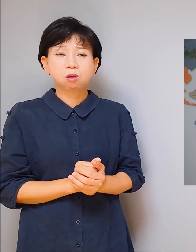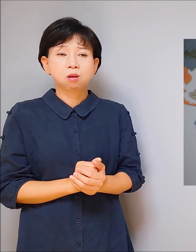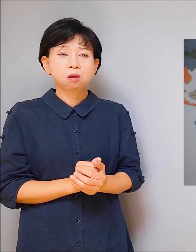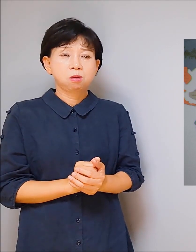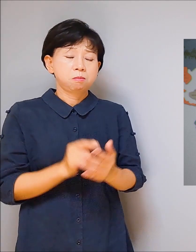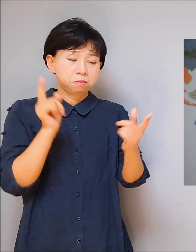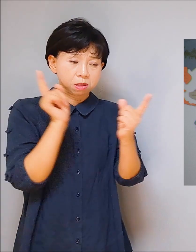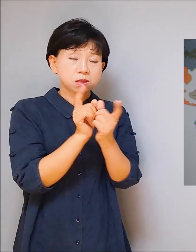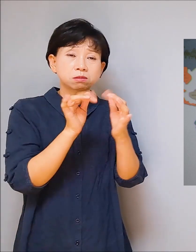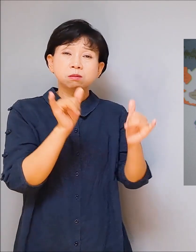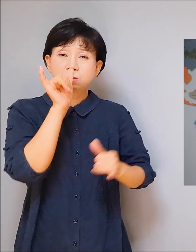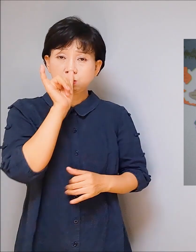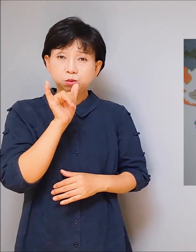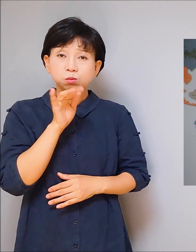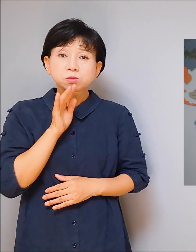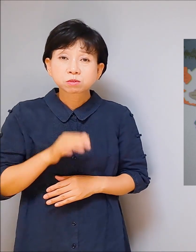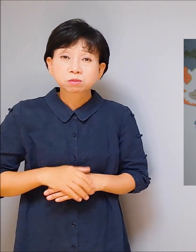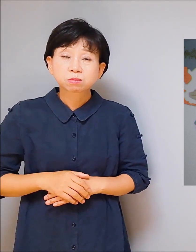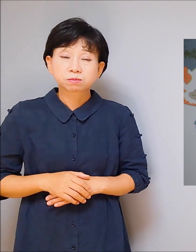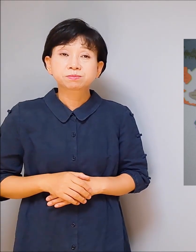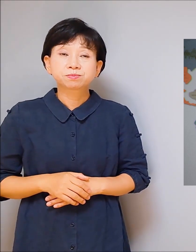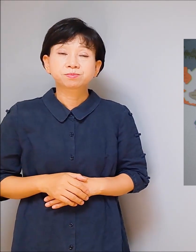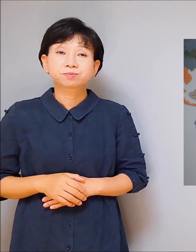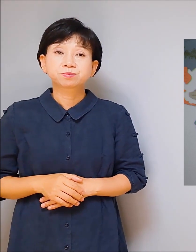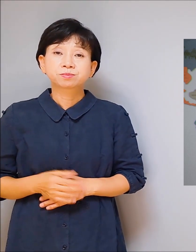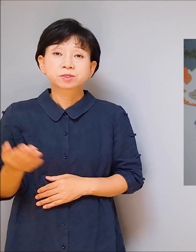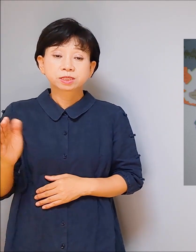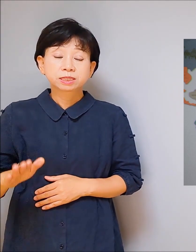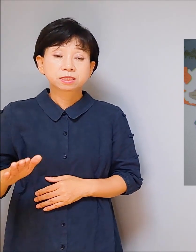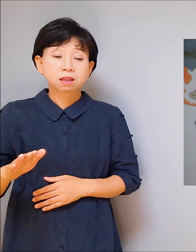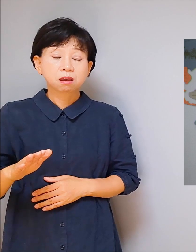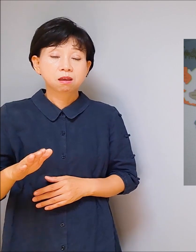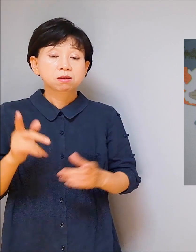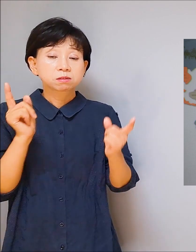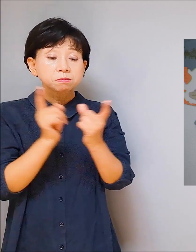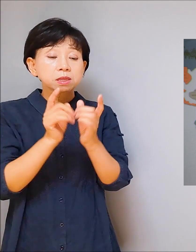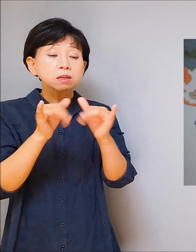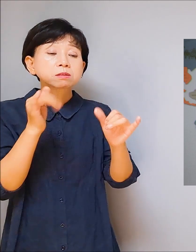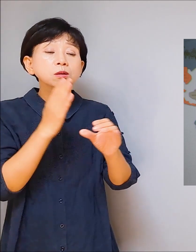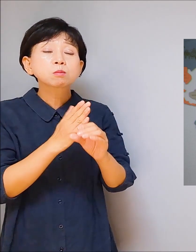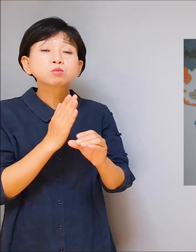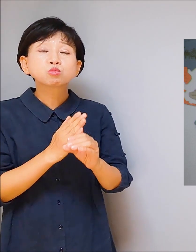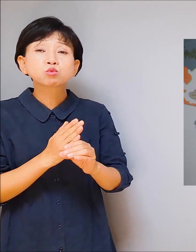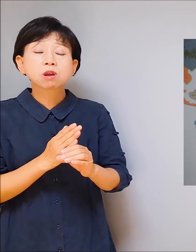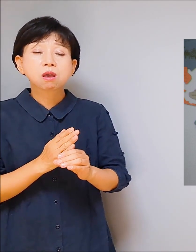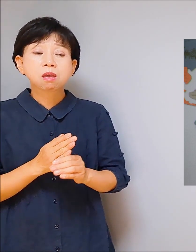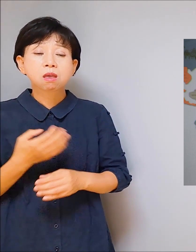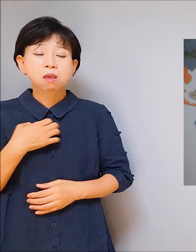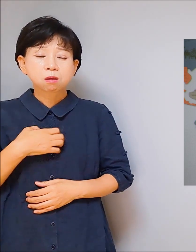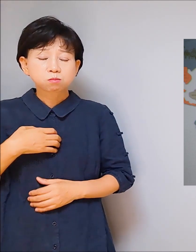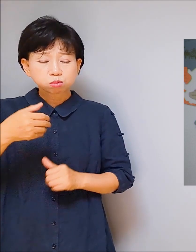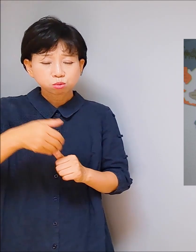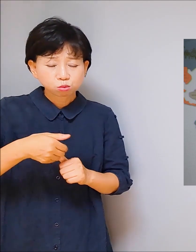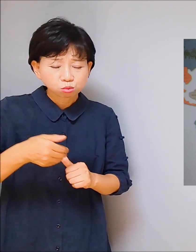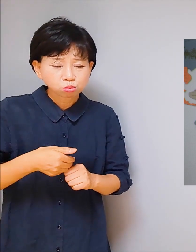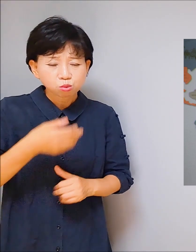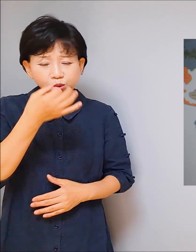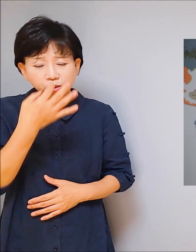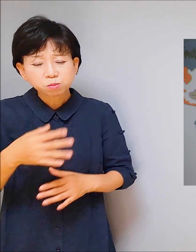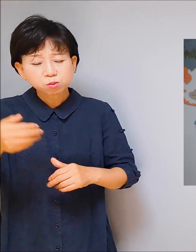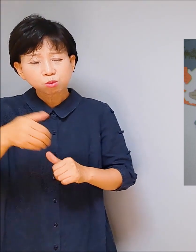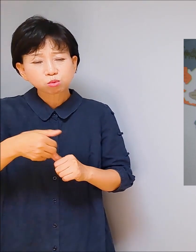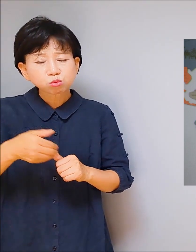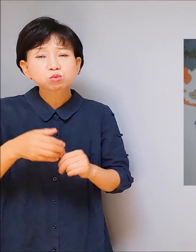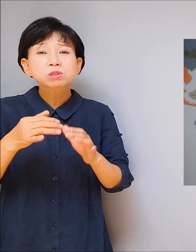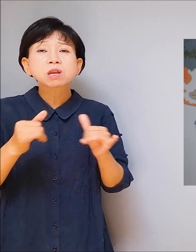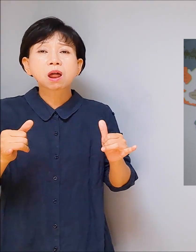사람들이 있잖아요. 그렇죠. 그런데 그 가운데 우리를 정말 괴롭히고 힘들게 하는